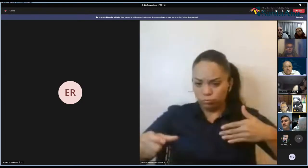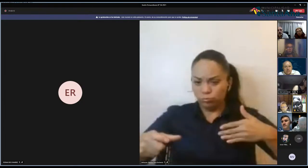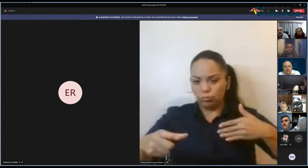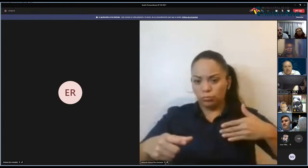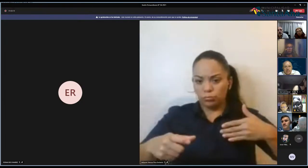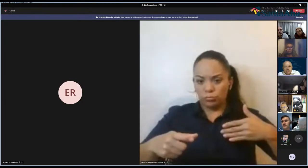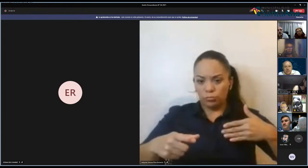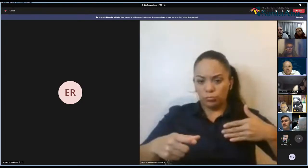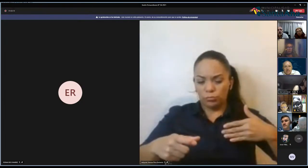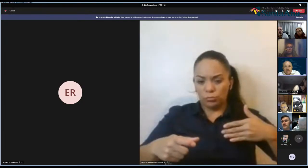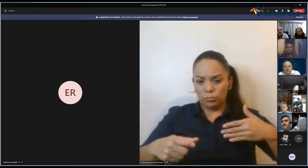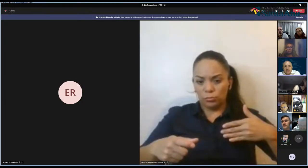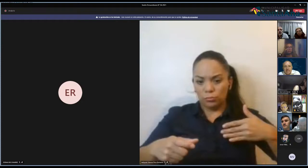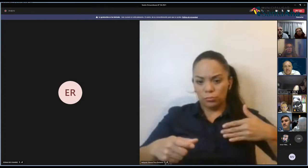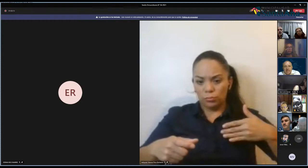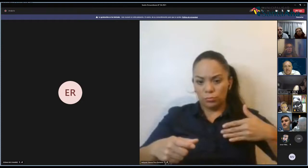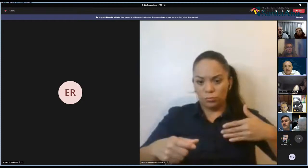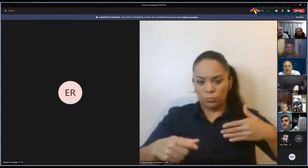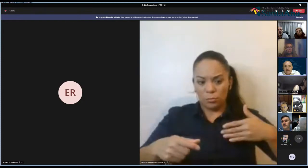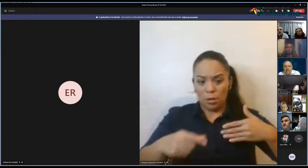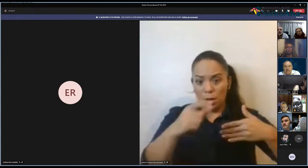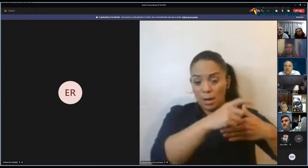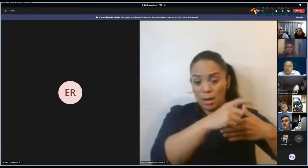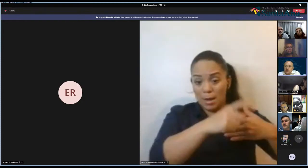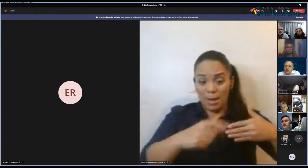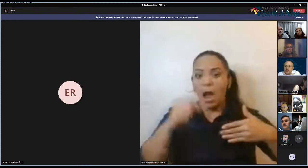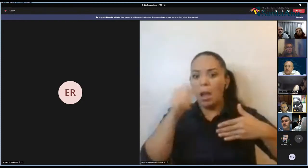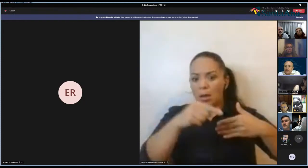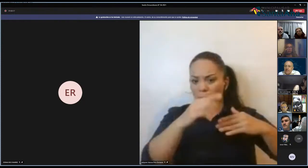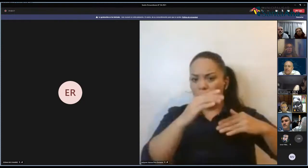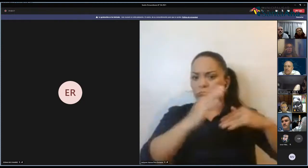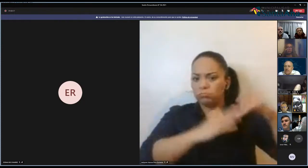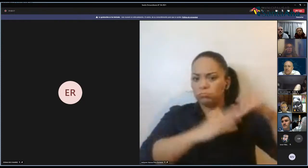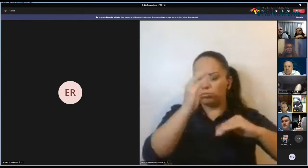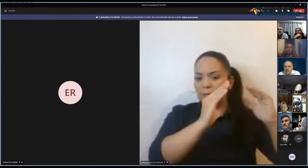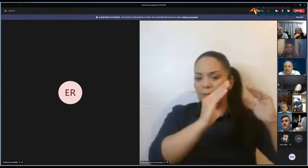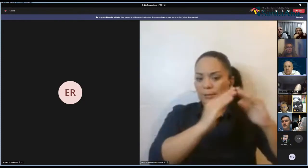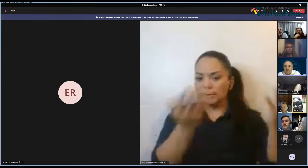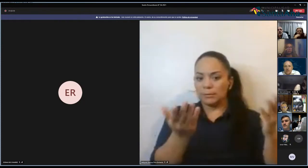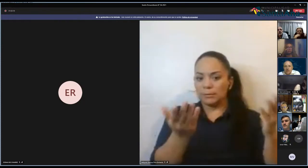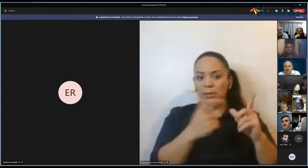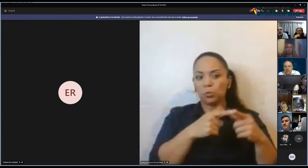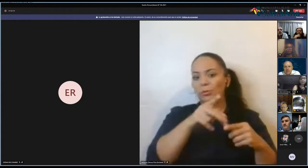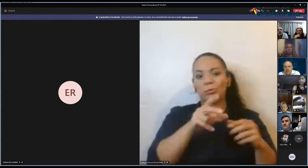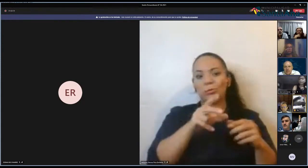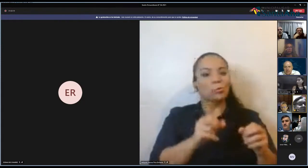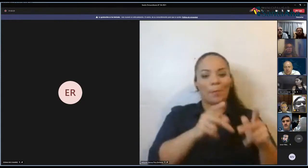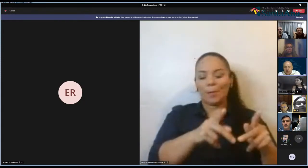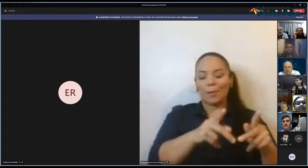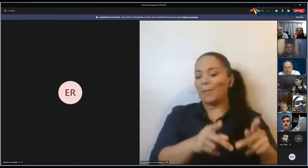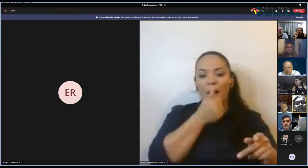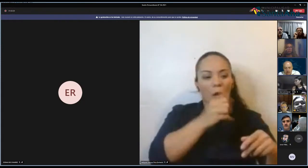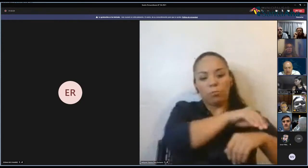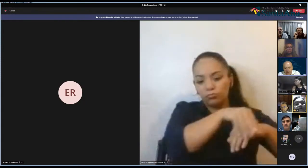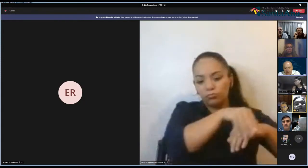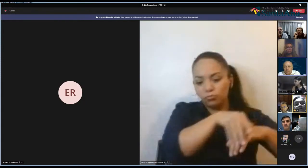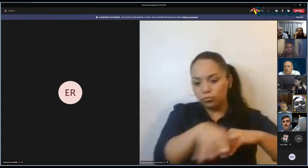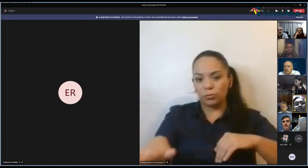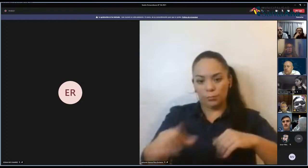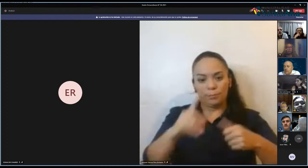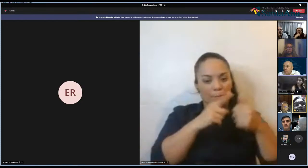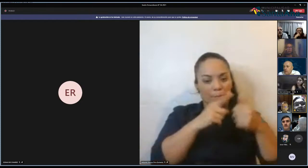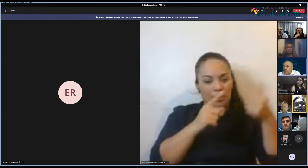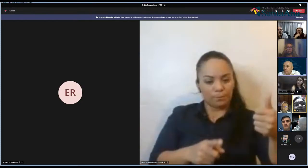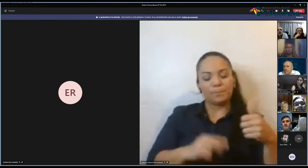sobre sobre el caudal de la quebrada que eso es lo que nos está permitiendo que el agua fluya eso por un lado por el otro